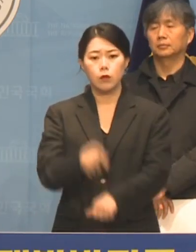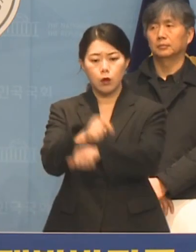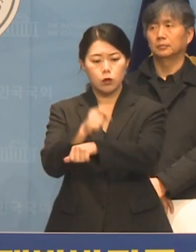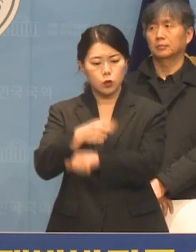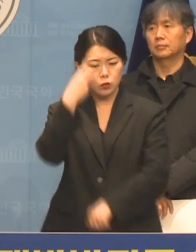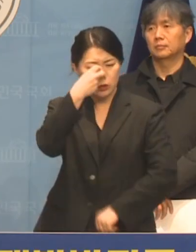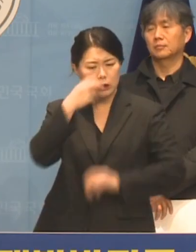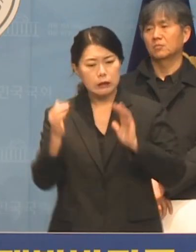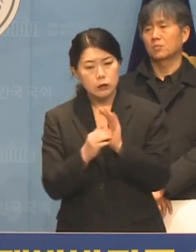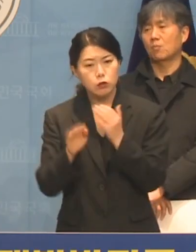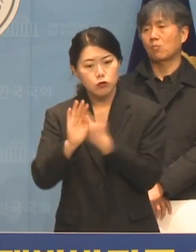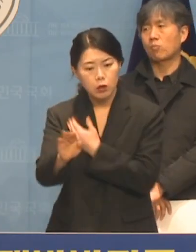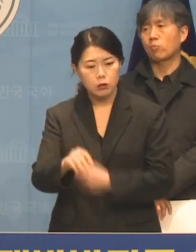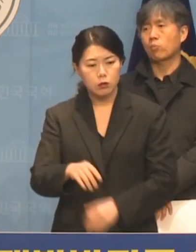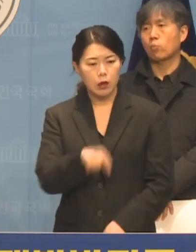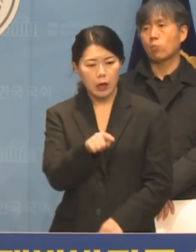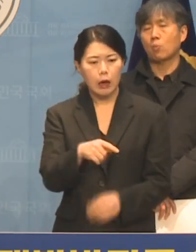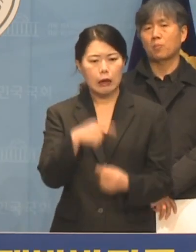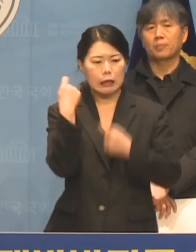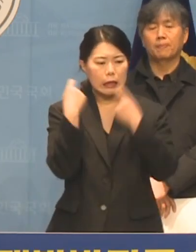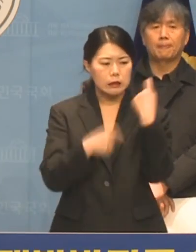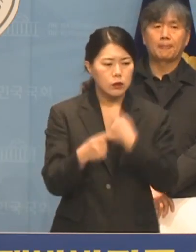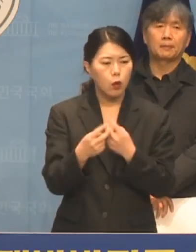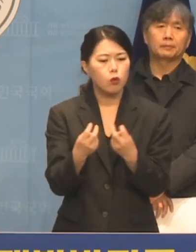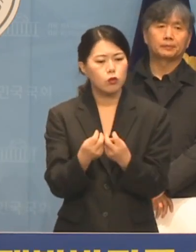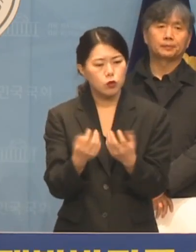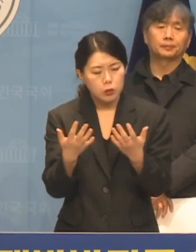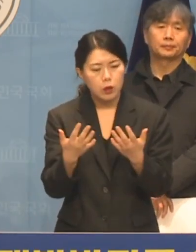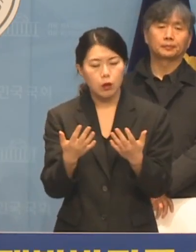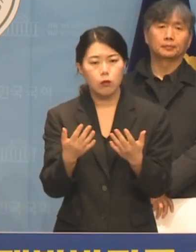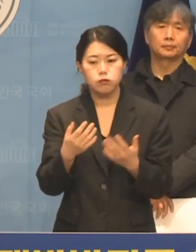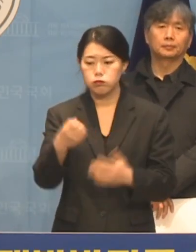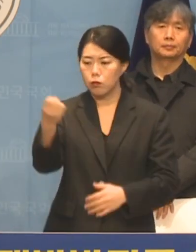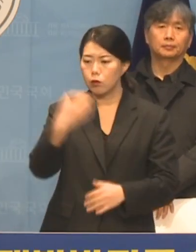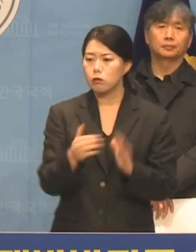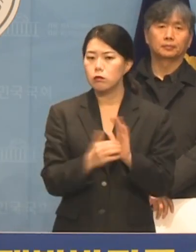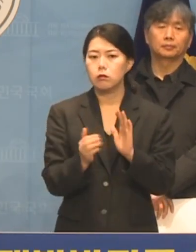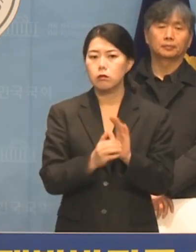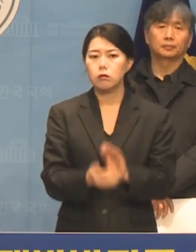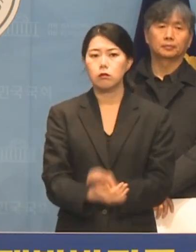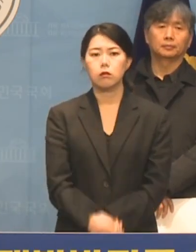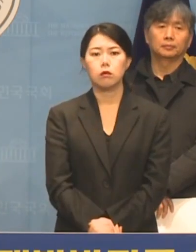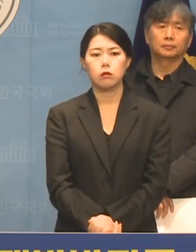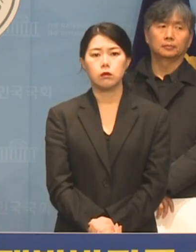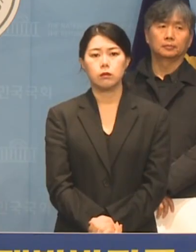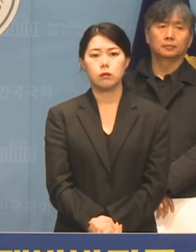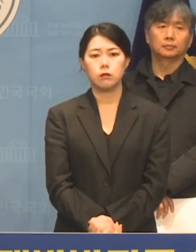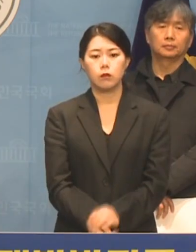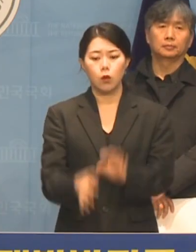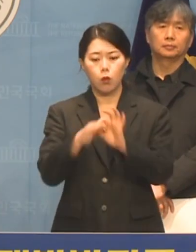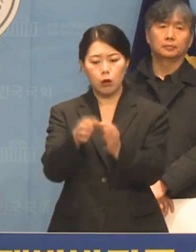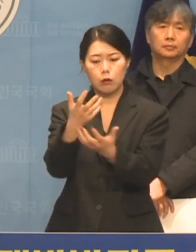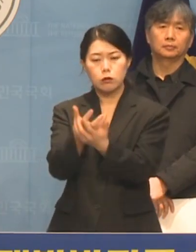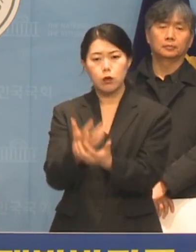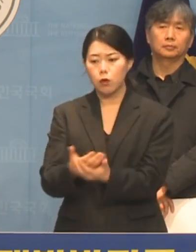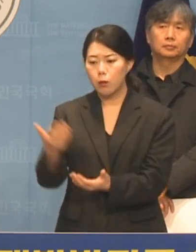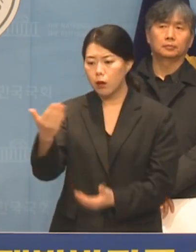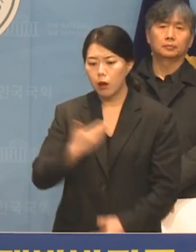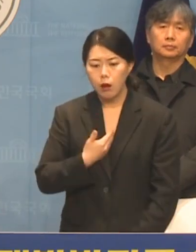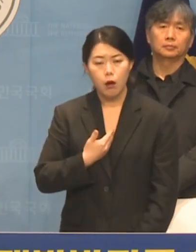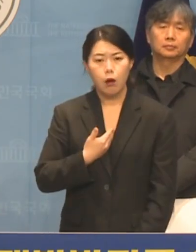조사를 하고도 많이 다치실 만한 상황이었다라는 말이 전부였습니다. 관련 자료를 얻는 것도